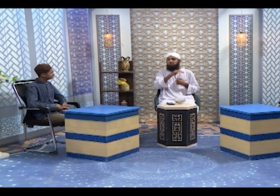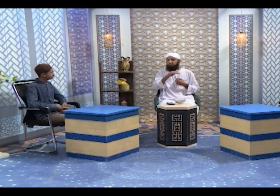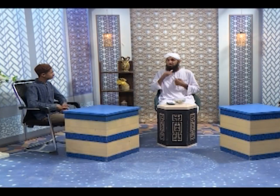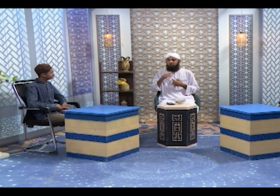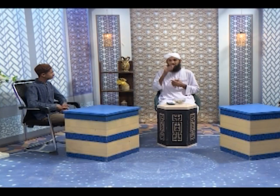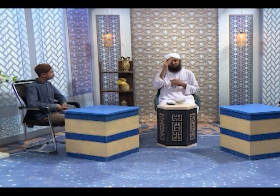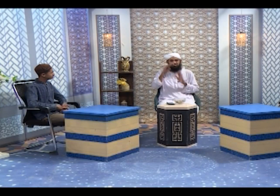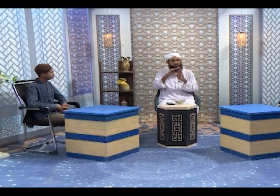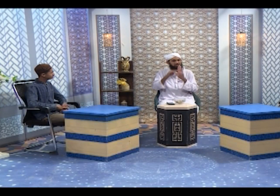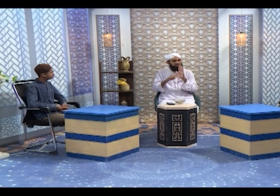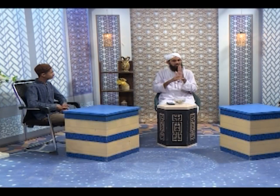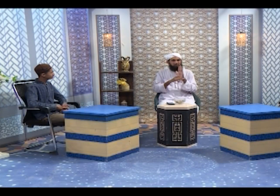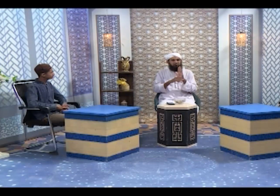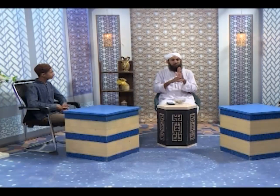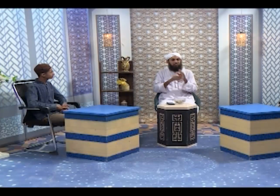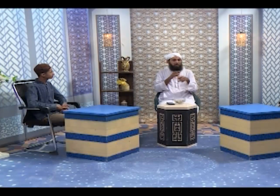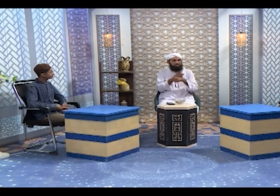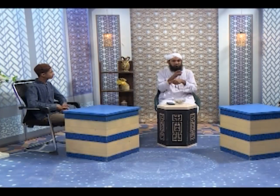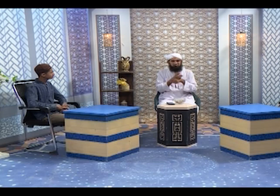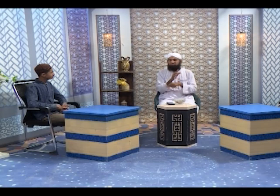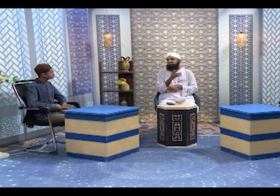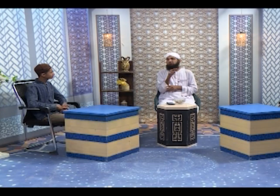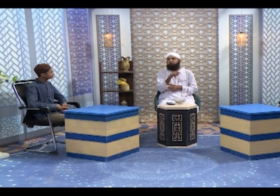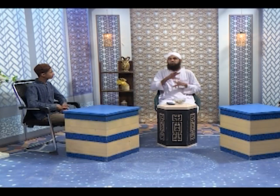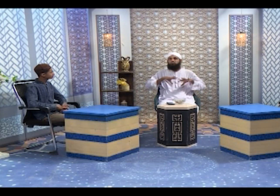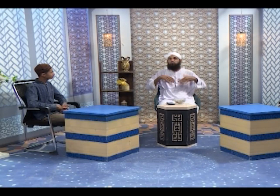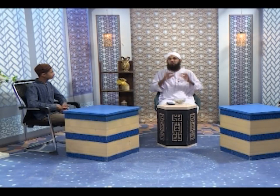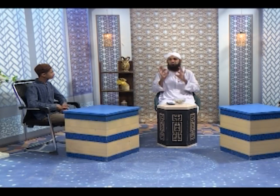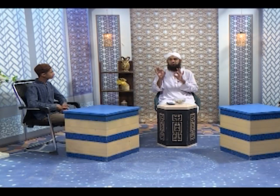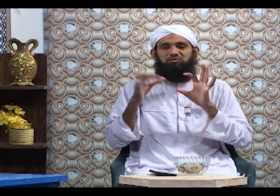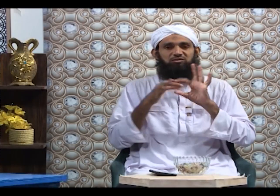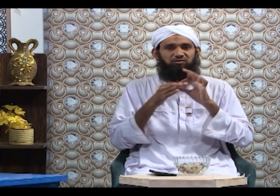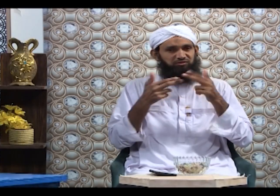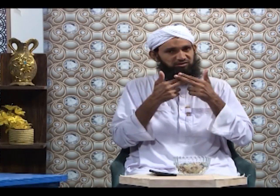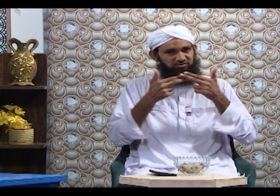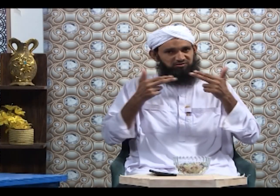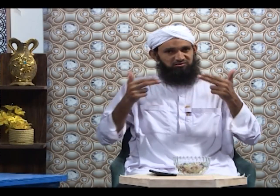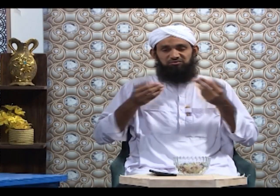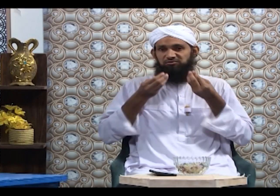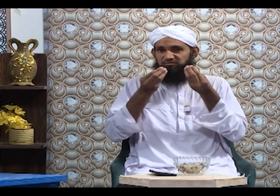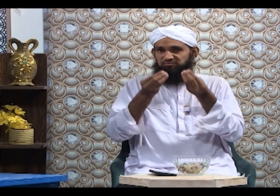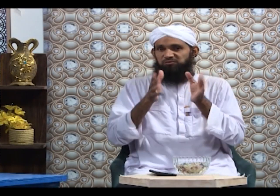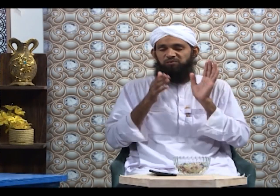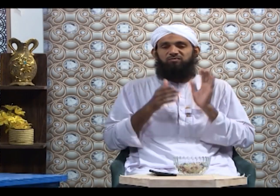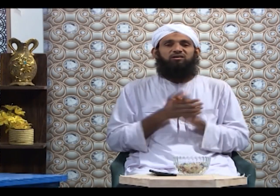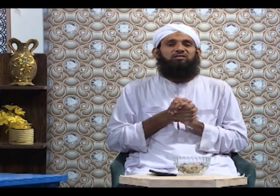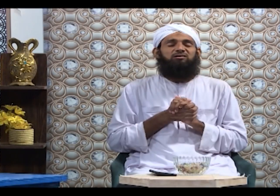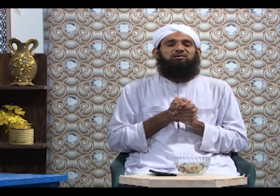طریقے کے مطابق مدنی تربیت نہ دینا بھی ہے۔ آئیے اسی ضمن میں ایک عبرتناک واقعہ سنتے ہیں۔ چنانچہ